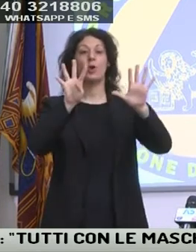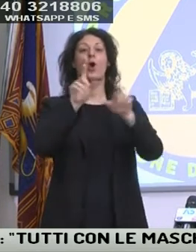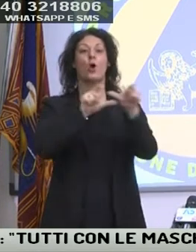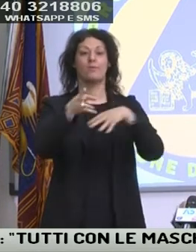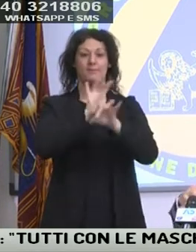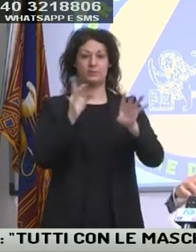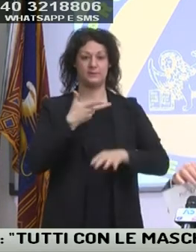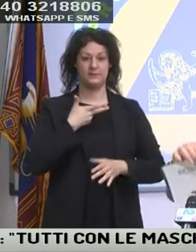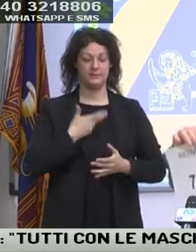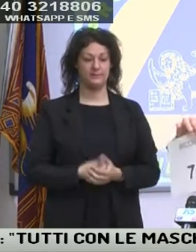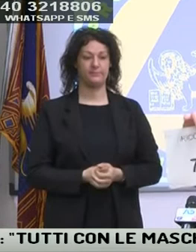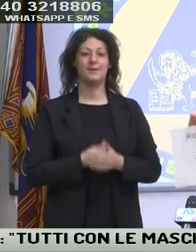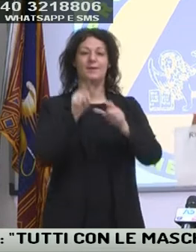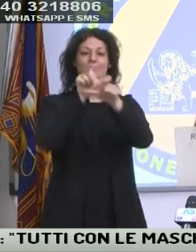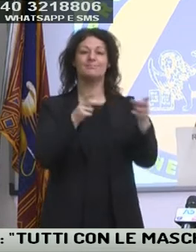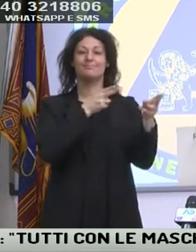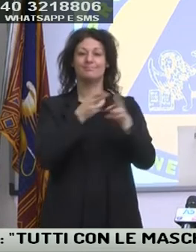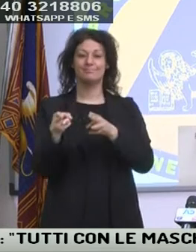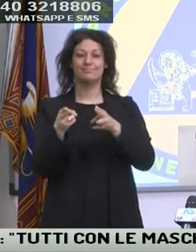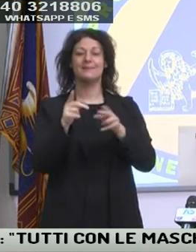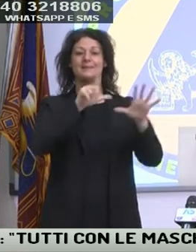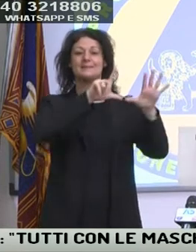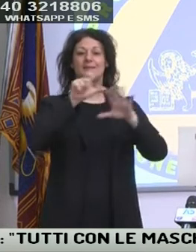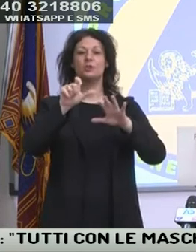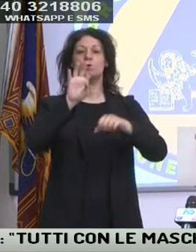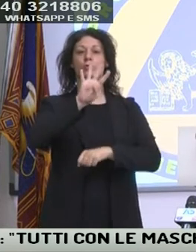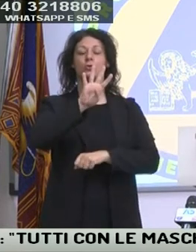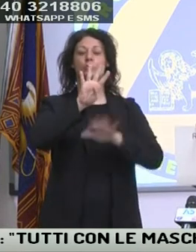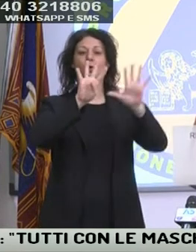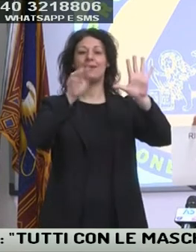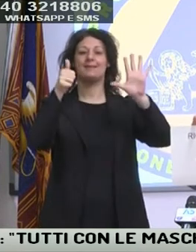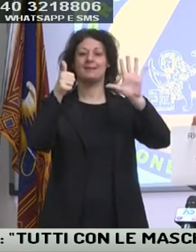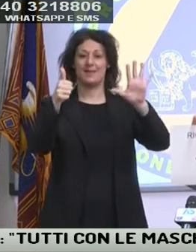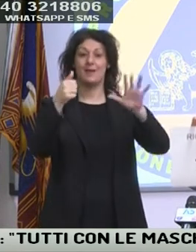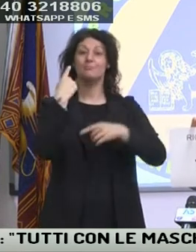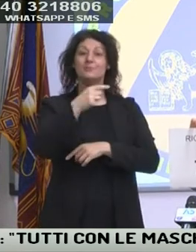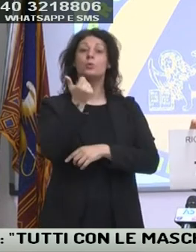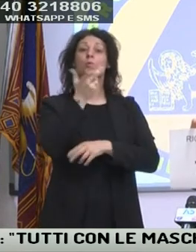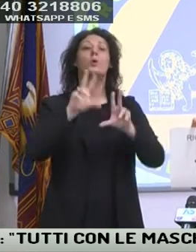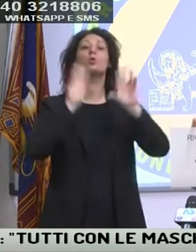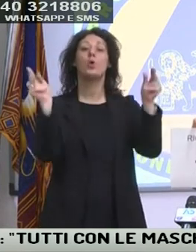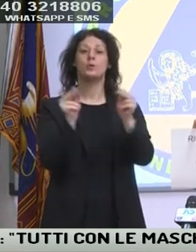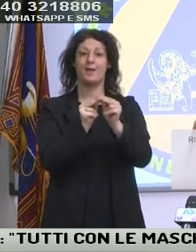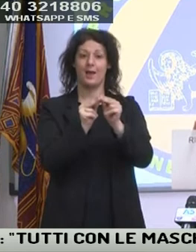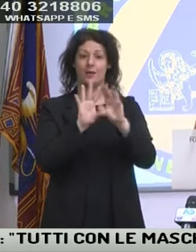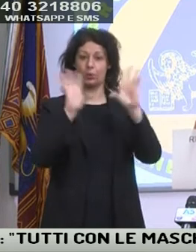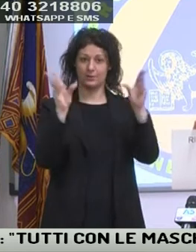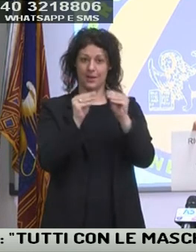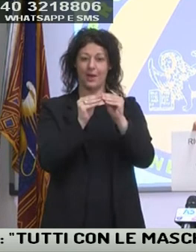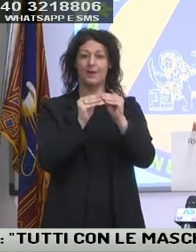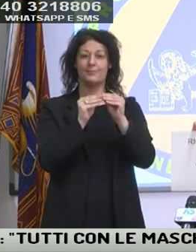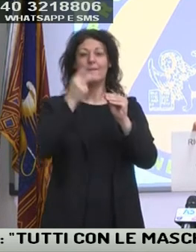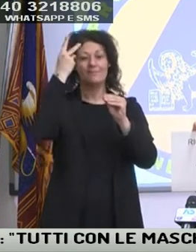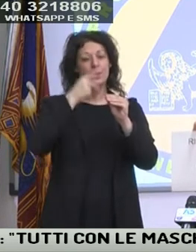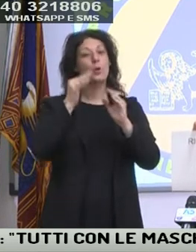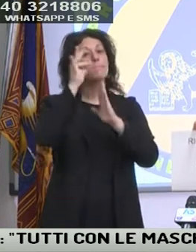I ricoverati sono 796, questo è il numero totale, però vi ricordo che nel bollettino ci sarà